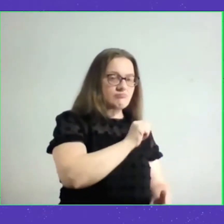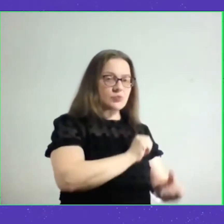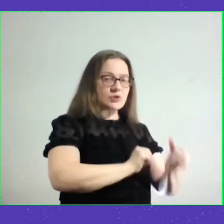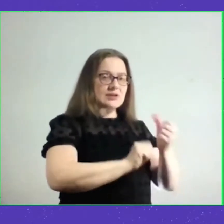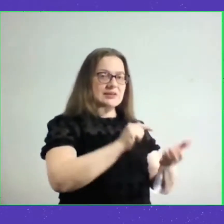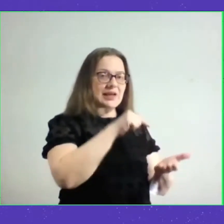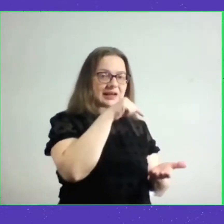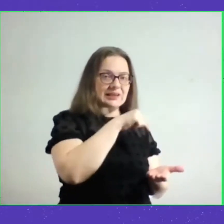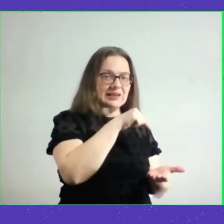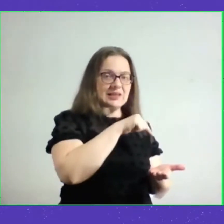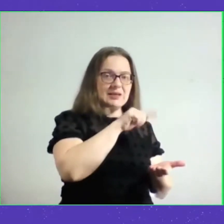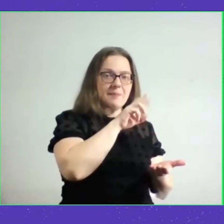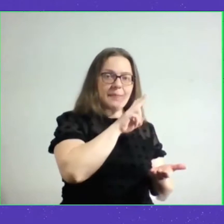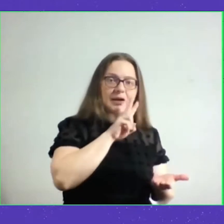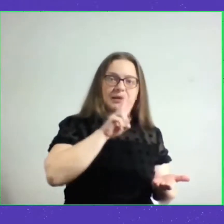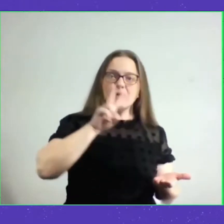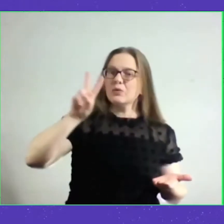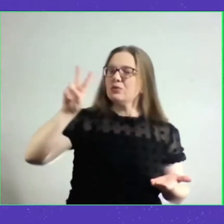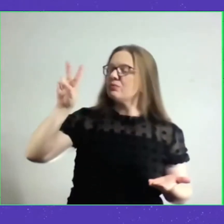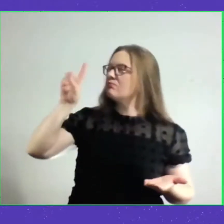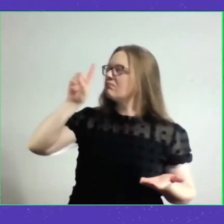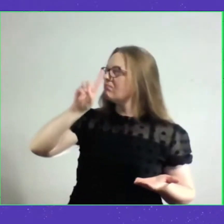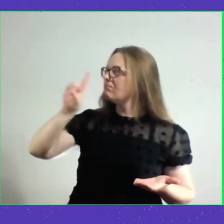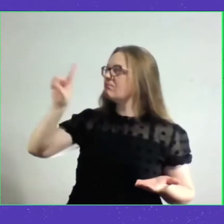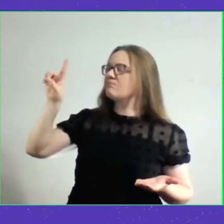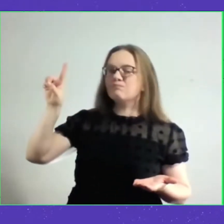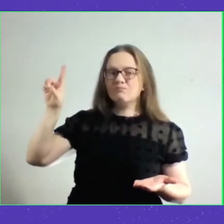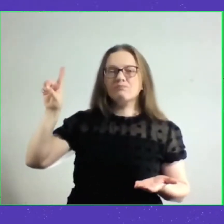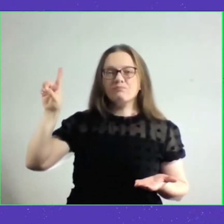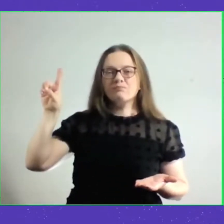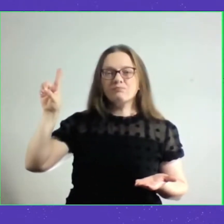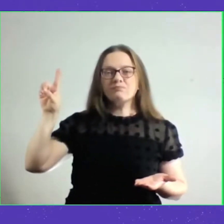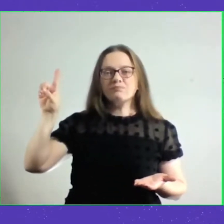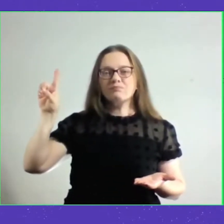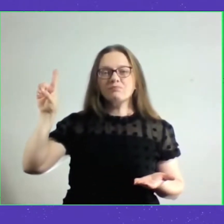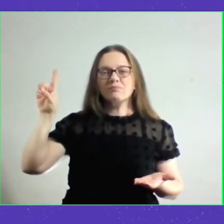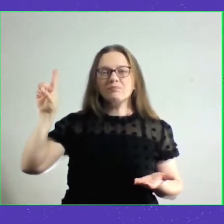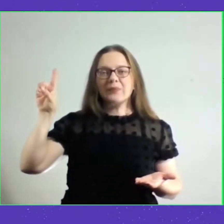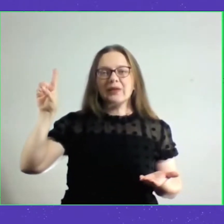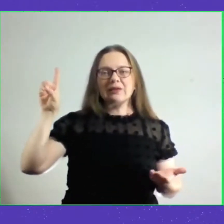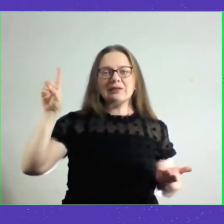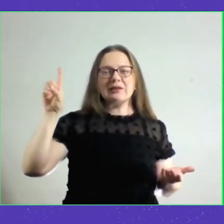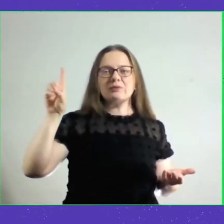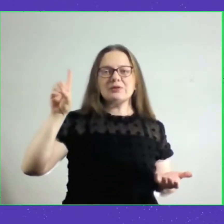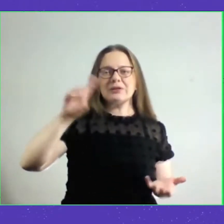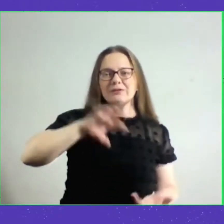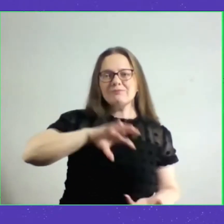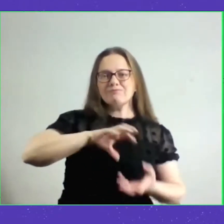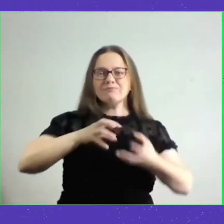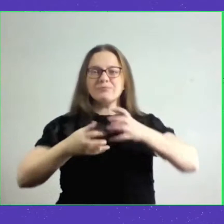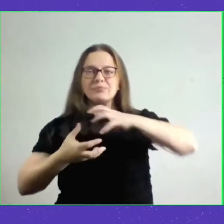da terra e nos levar para os céus. Temos que nos converter ao Senhor. Senhor Jesus.